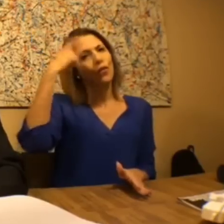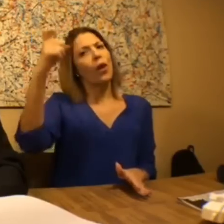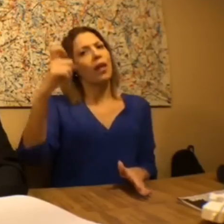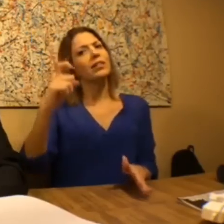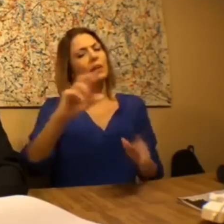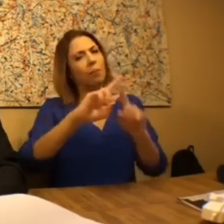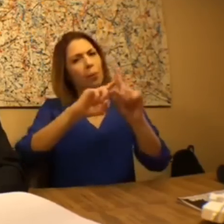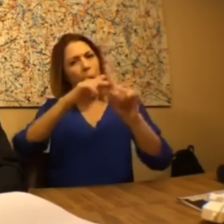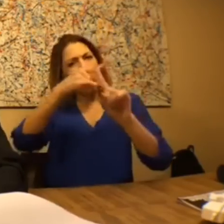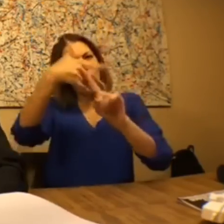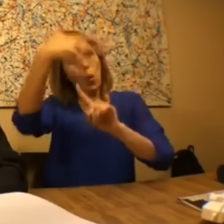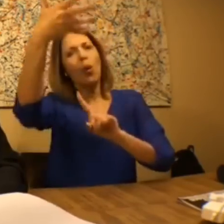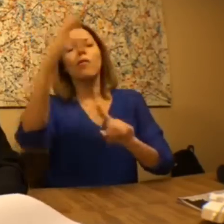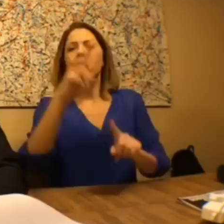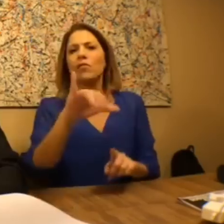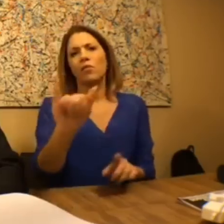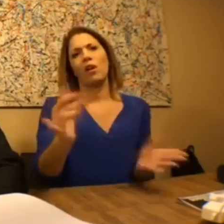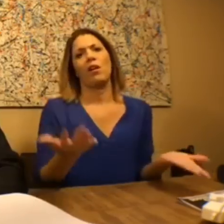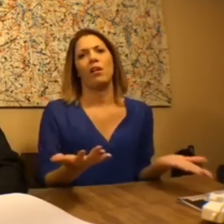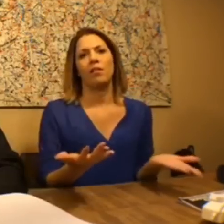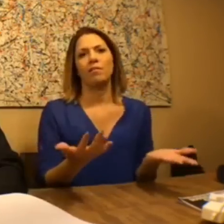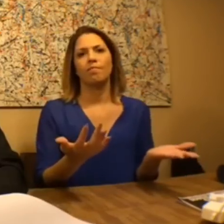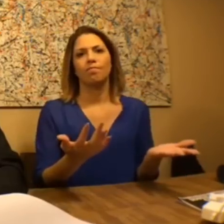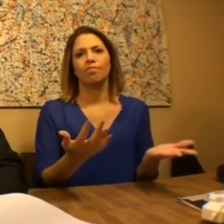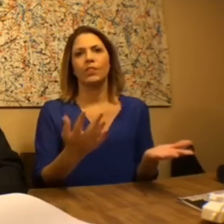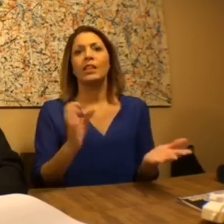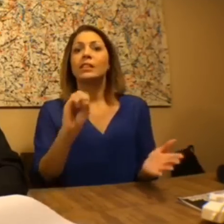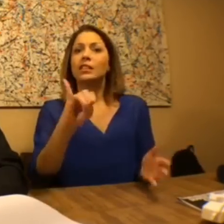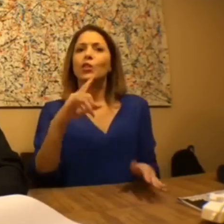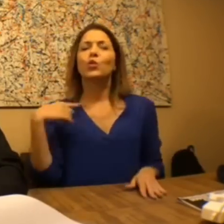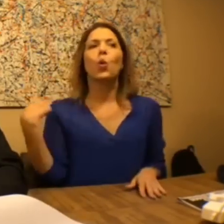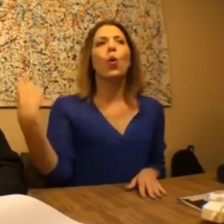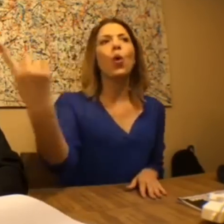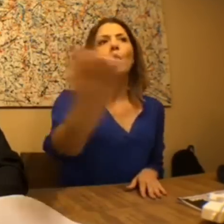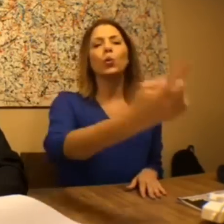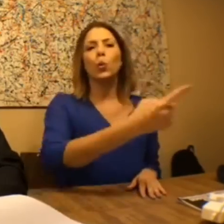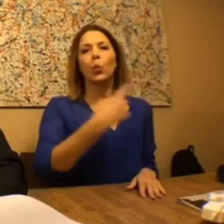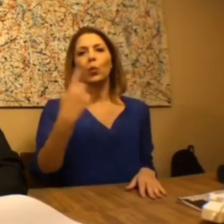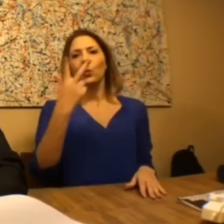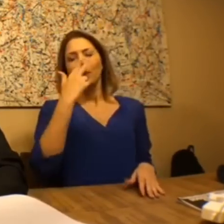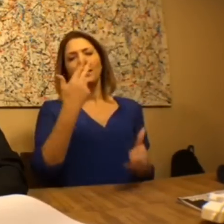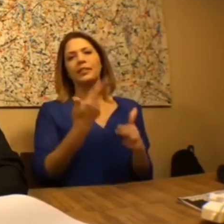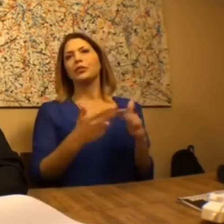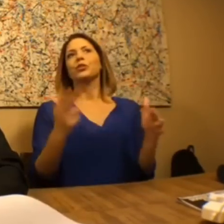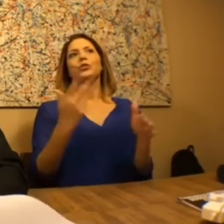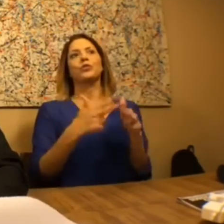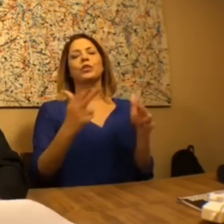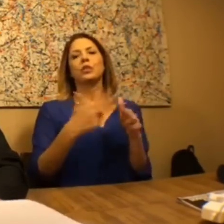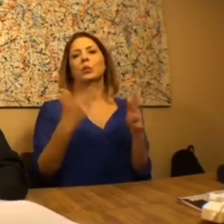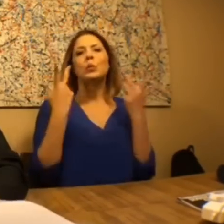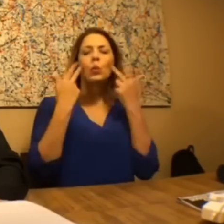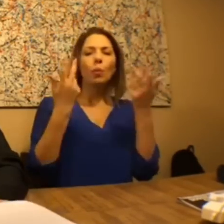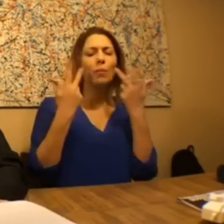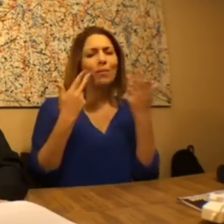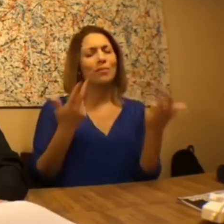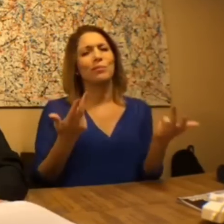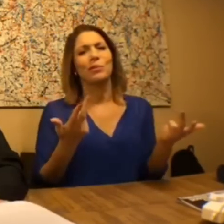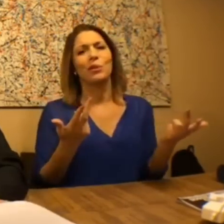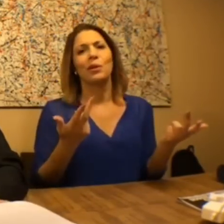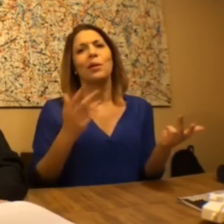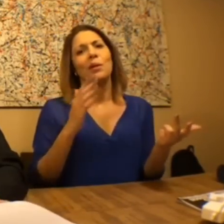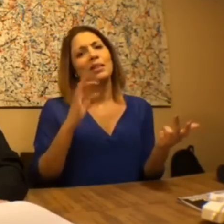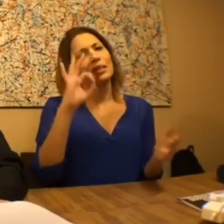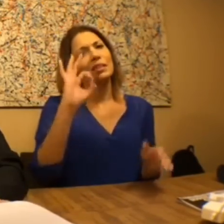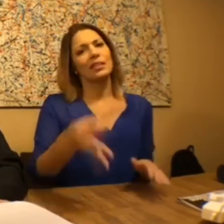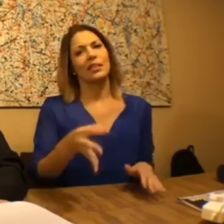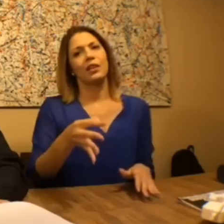alguém cometer um crime naquela região. Todo mundo estiver apaisando, como ele quer desmilitarizar aqui, com toda certeza a violência